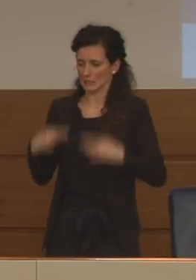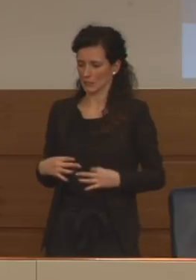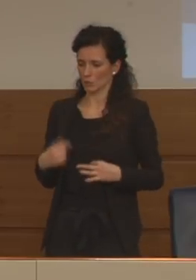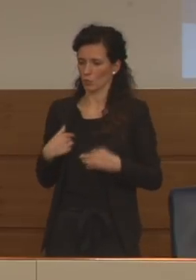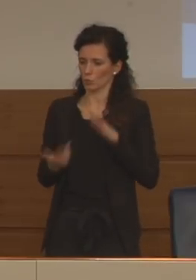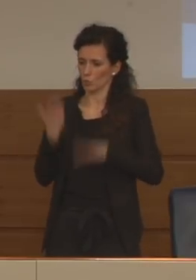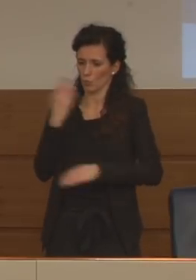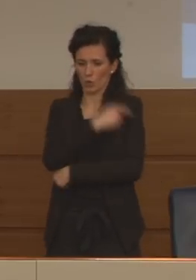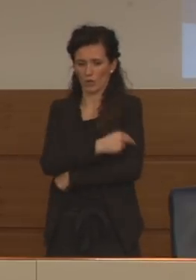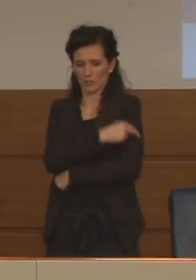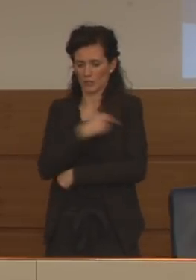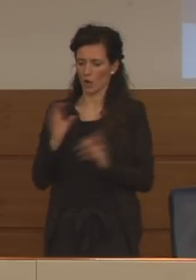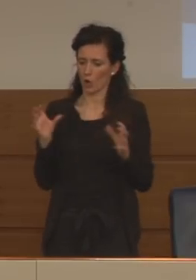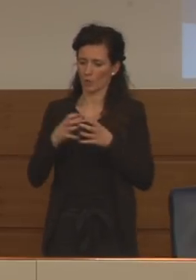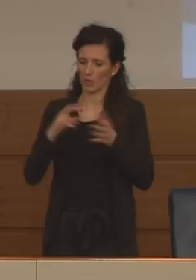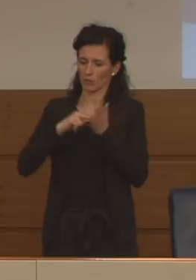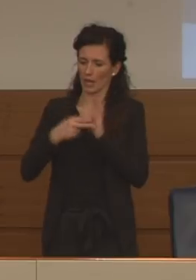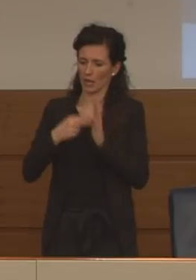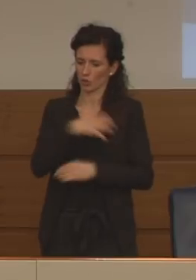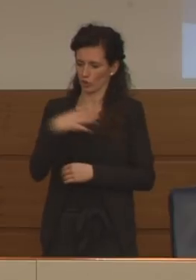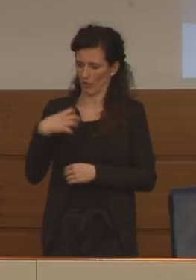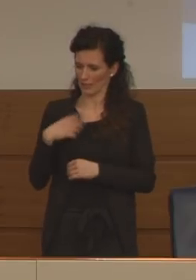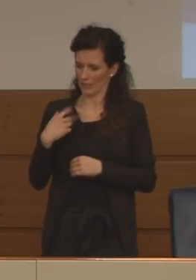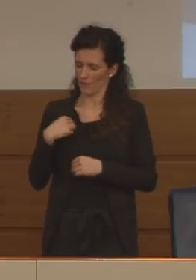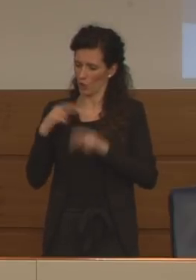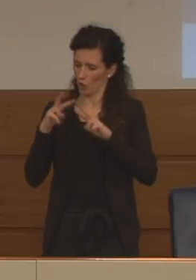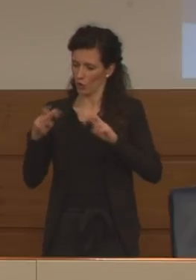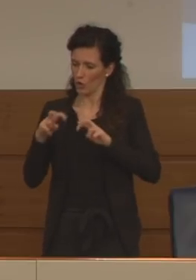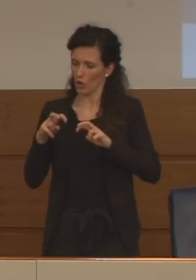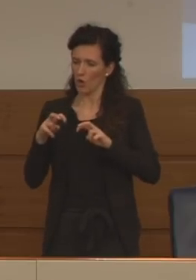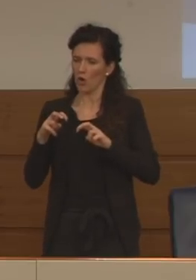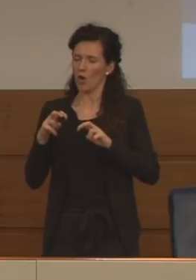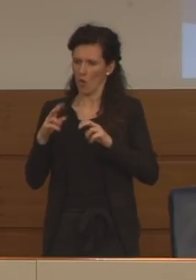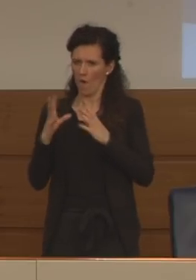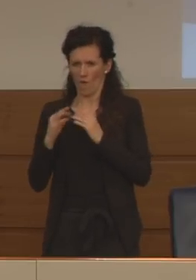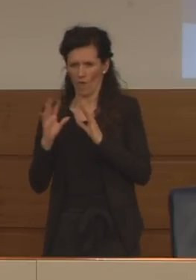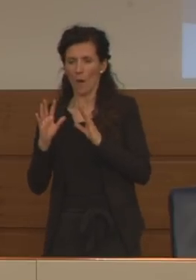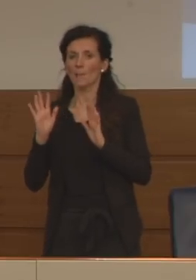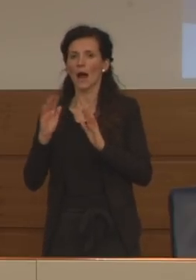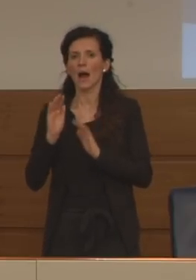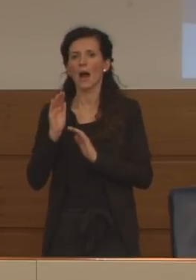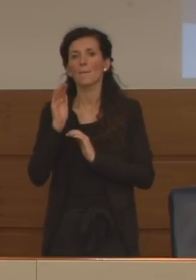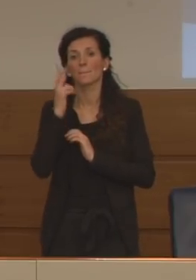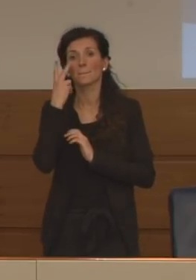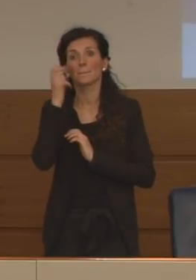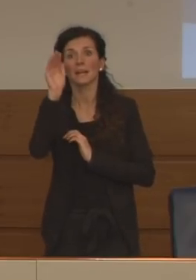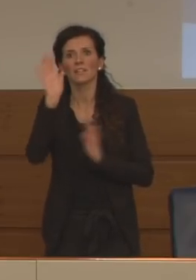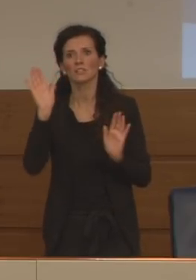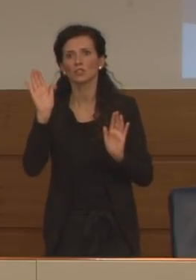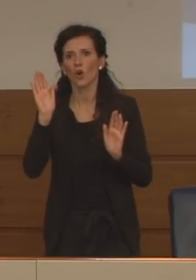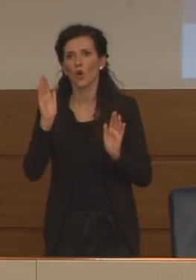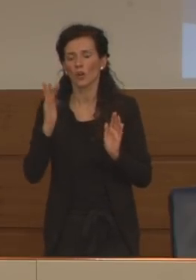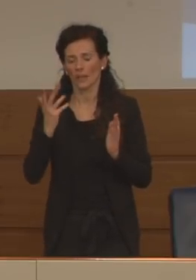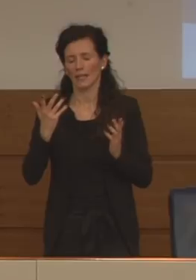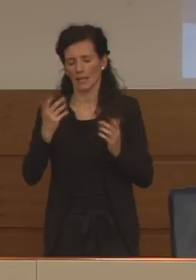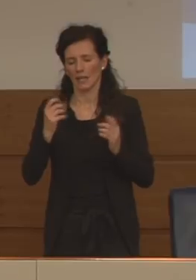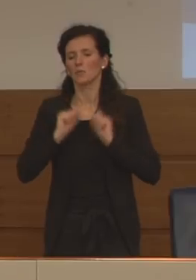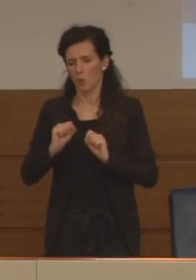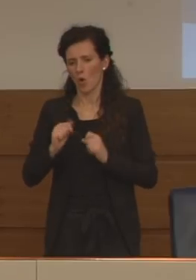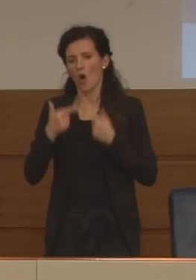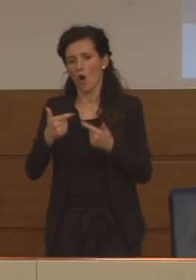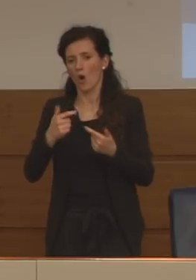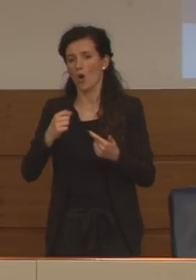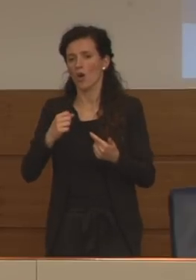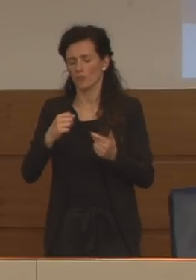proviamo a immaginare ma perchè le previsioni soffrono di quello che lei dice soffrono di alcune assunzioni e in una fase